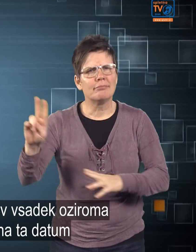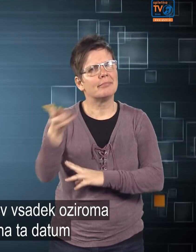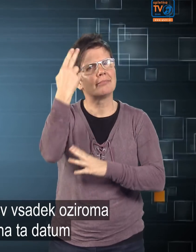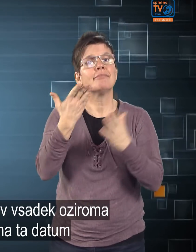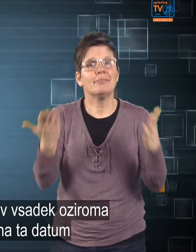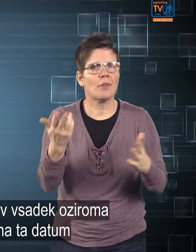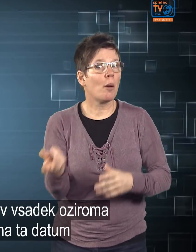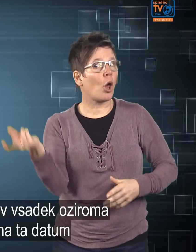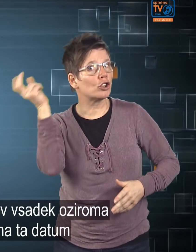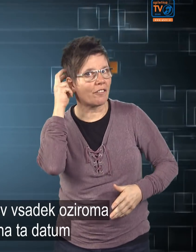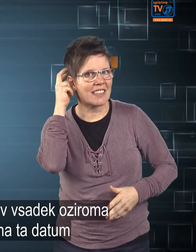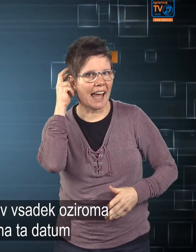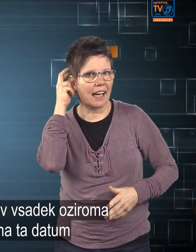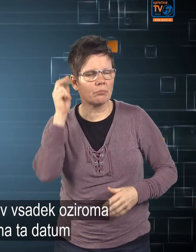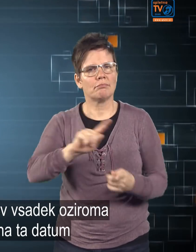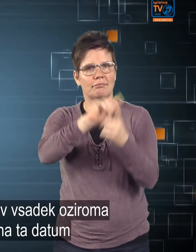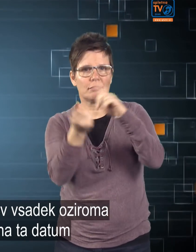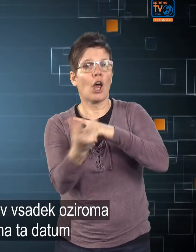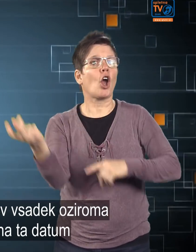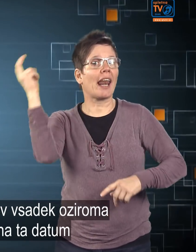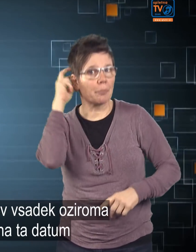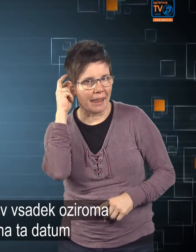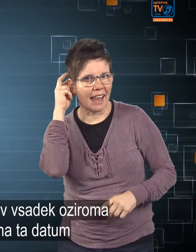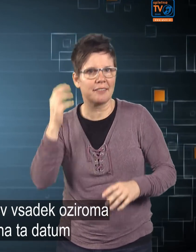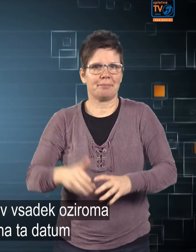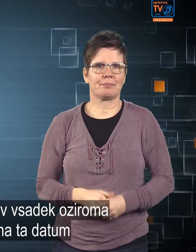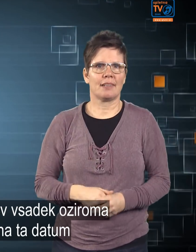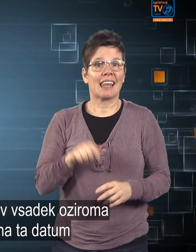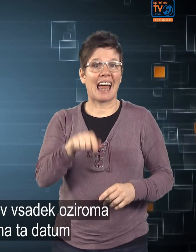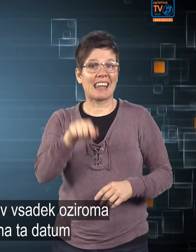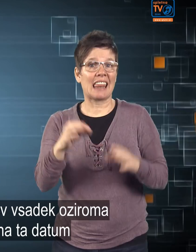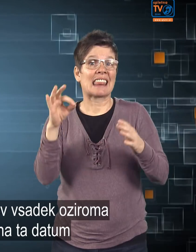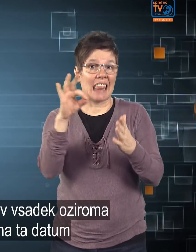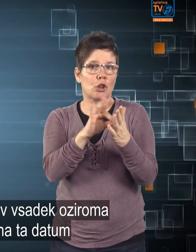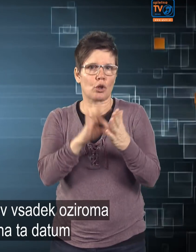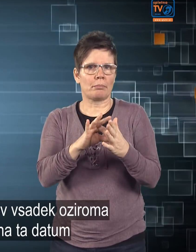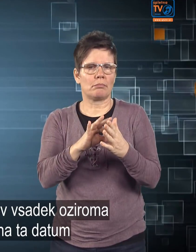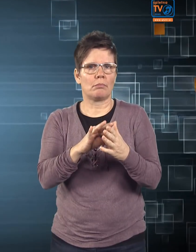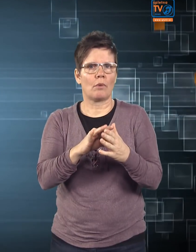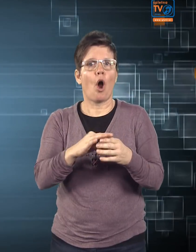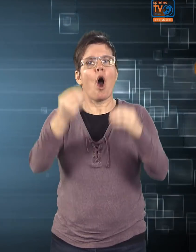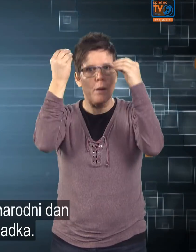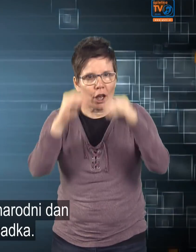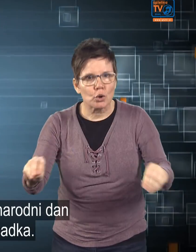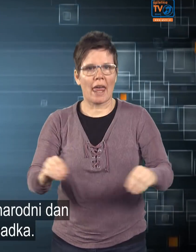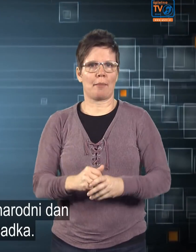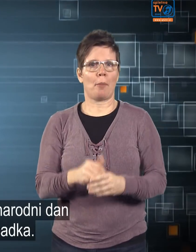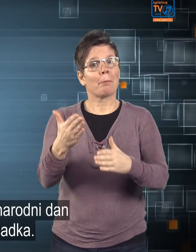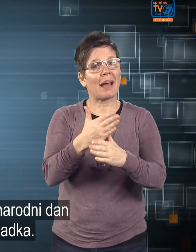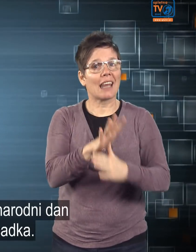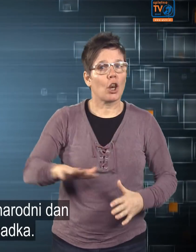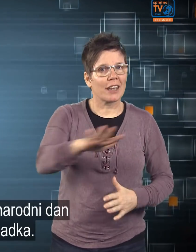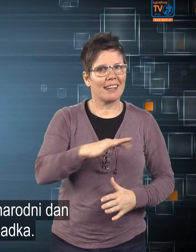polžev vsadek oziroma kohlearni implant, na ta datum obeležujemo Mednarodni dan polževega